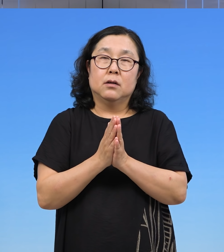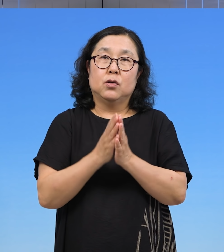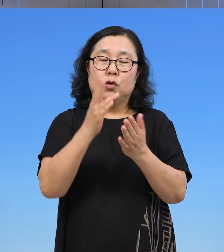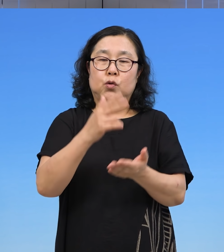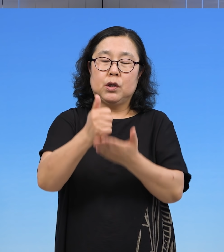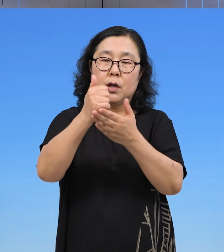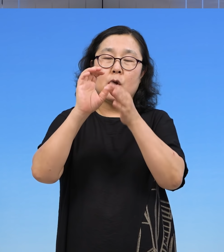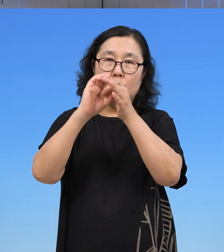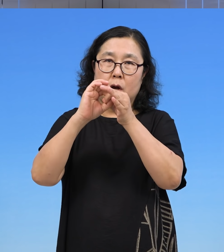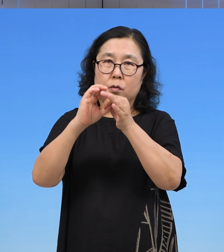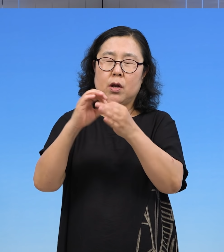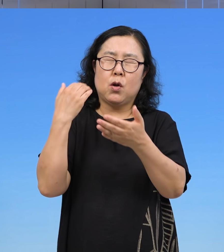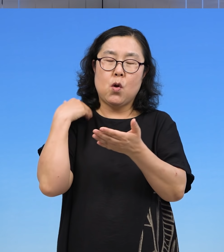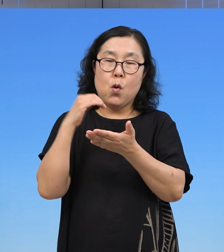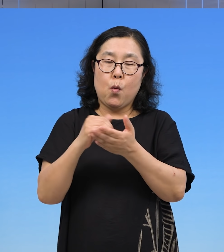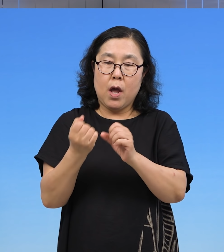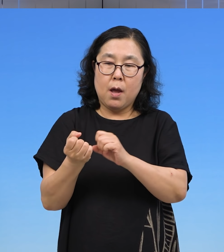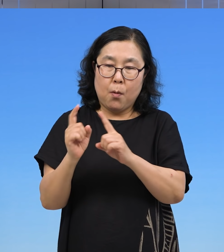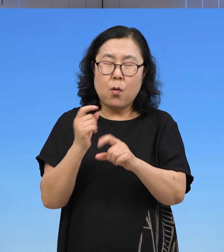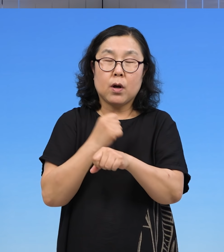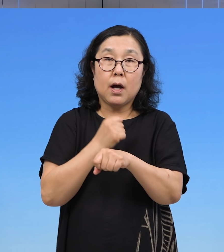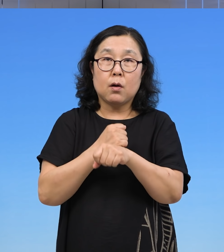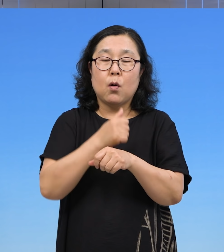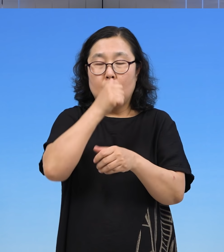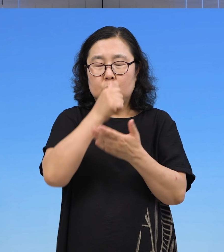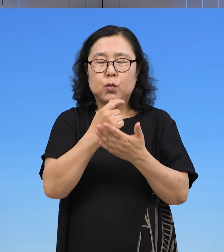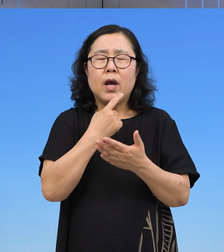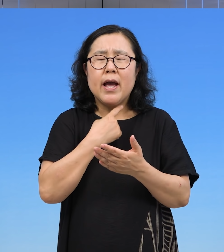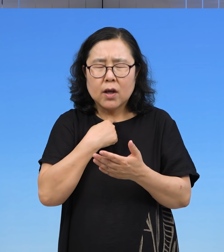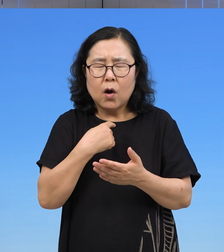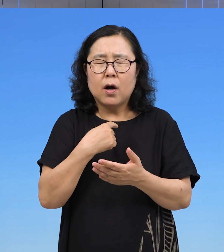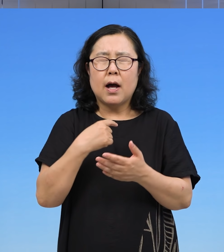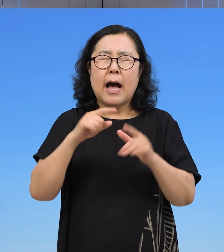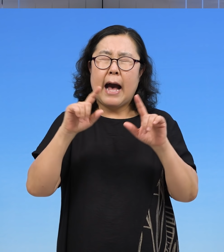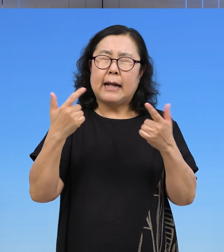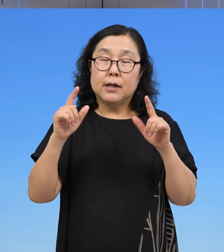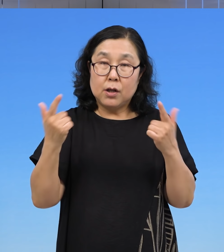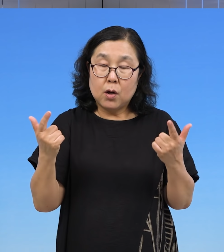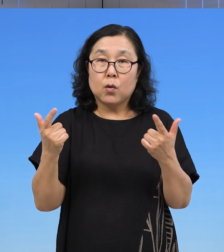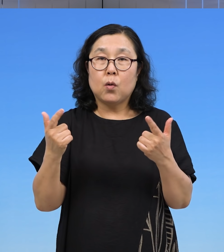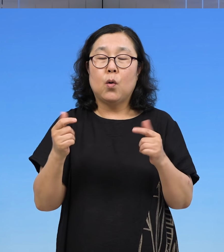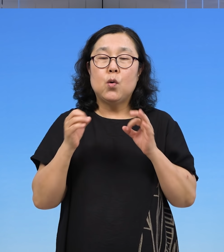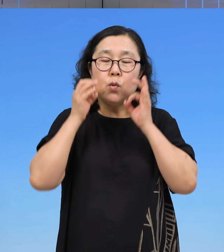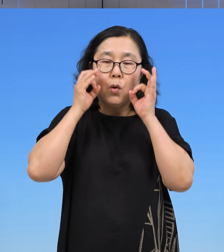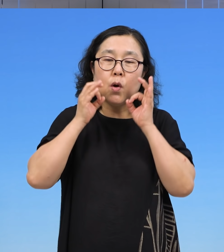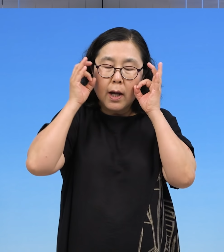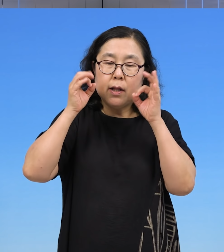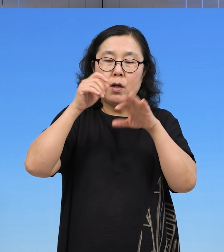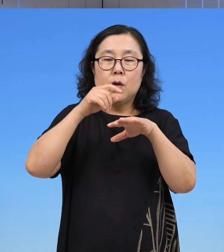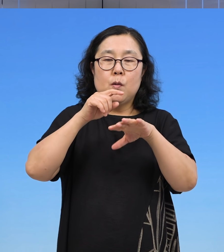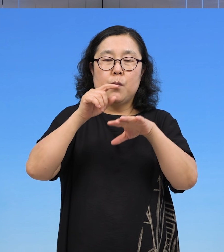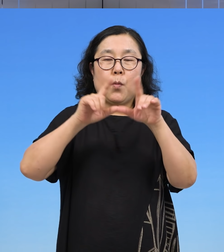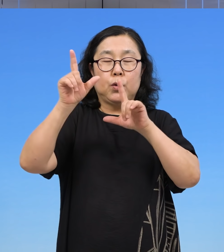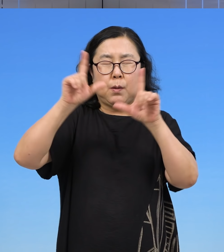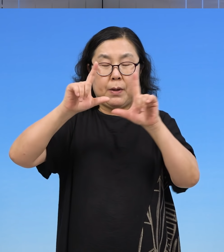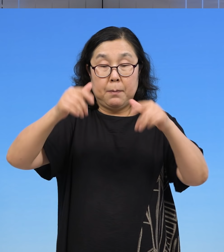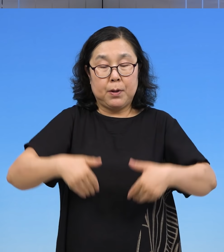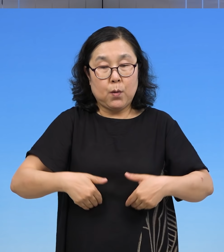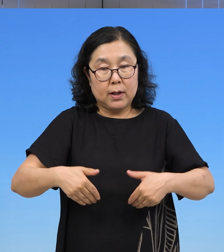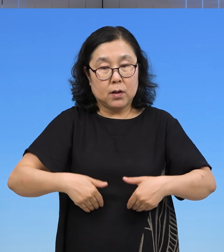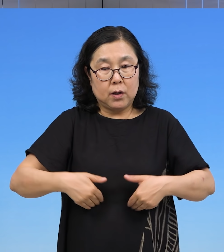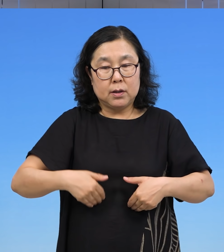죄 짓지 않으려고 애를 쓰는 이런 것들을 속에서 이것이 메꾸어 갈 수 있다는 것을 주님은 늘 저에게 보여주시는 거예요 그래서